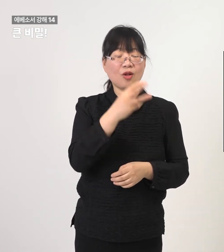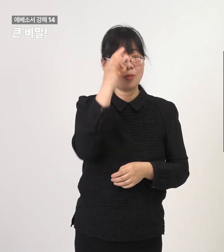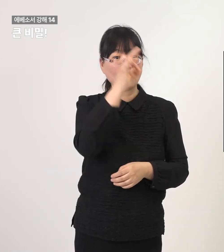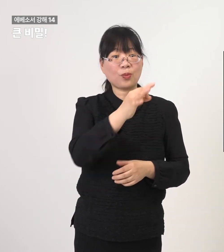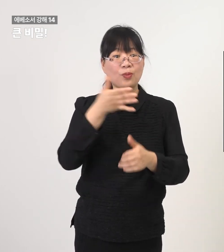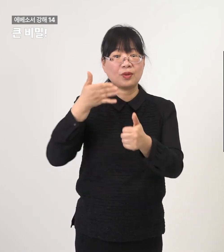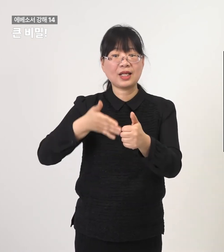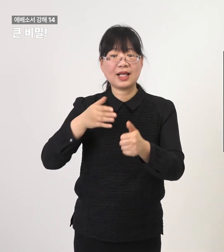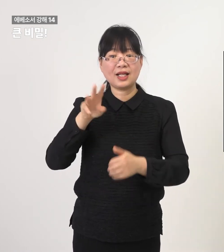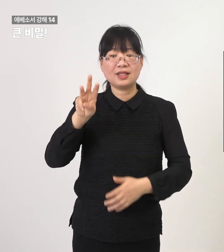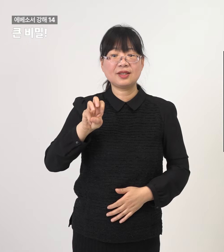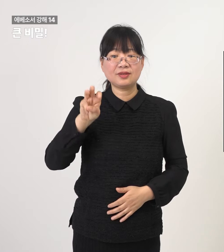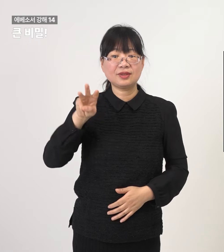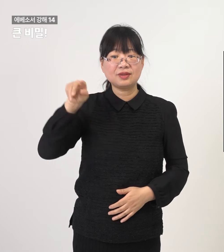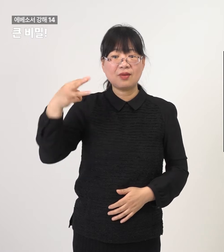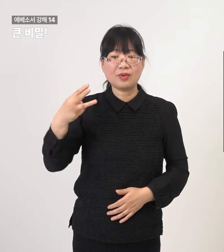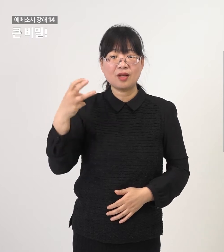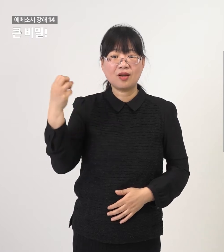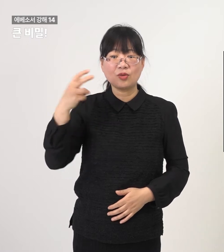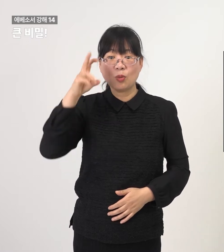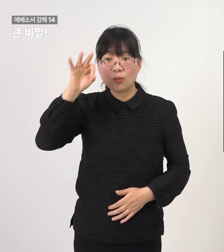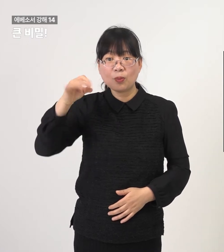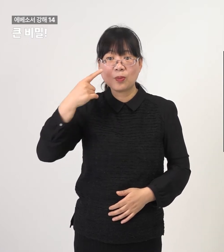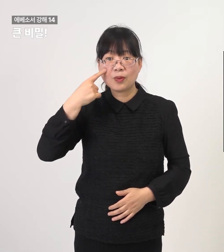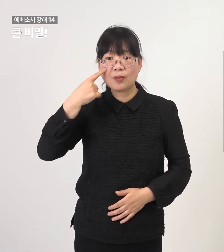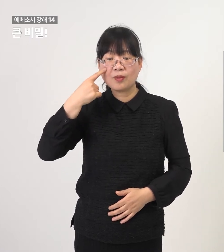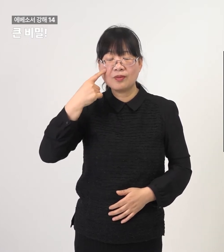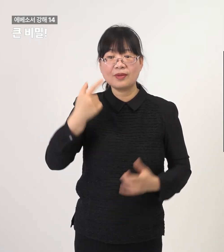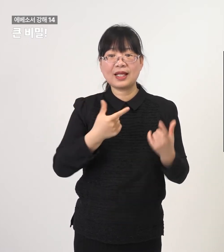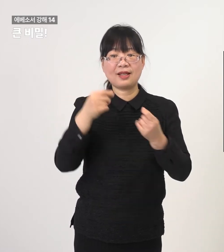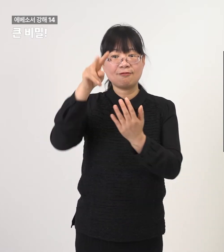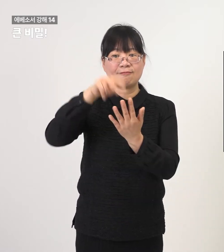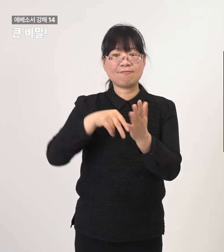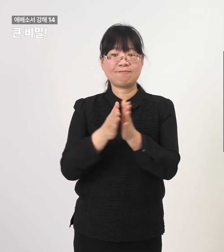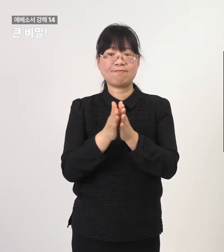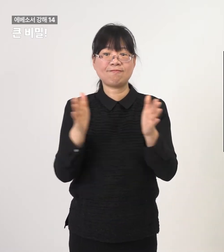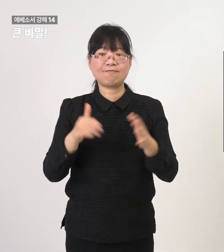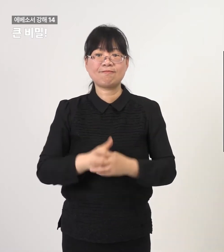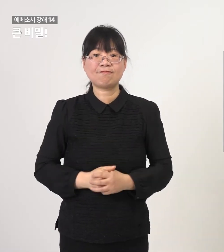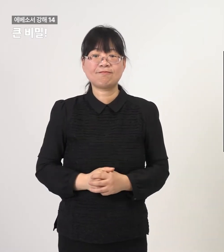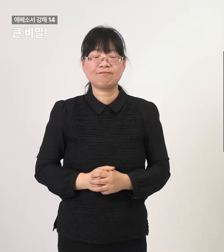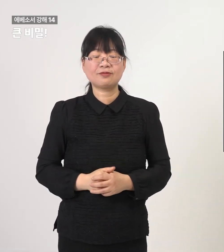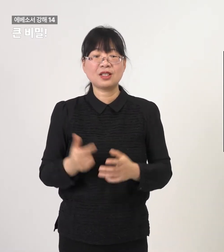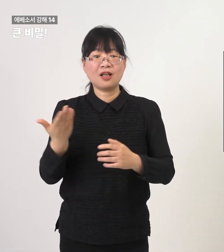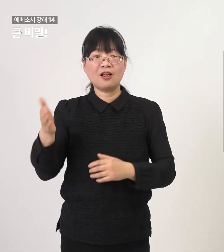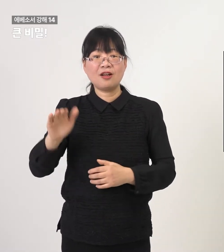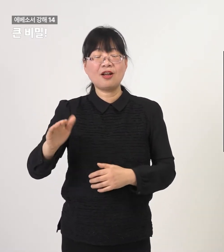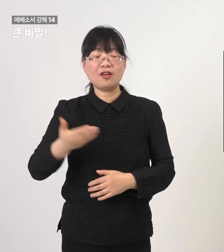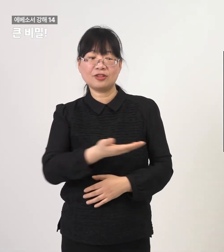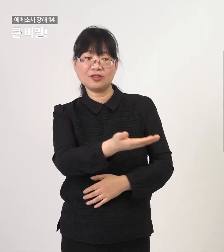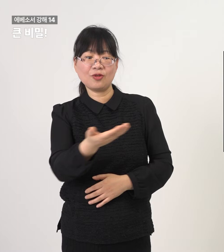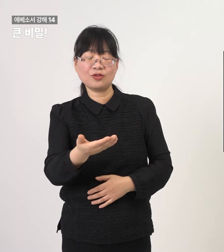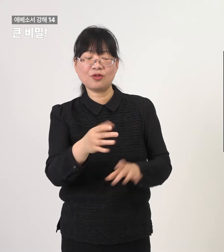보십시다. 33절 우리 한번 다 같이 읽어볼까요? 시작. 그러나 너희도 각각 자기의